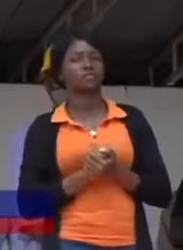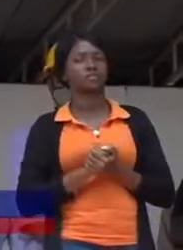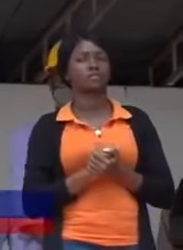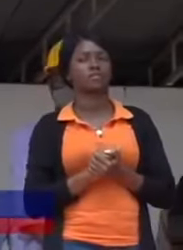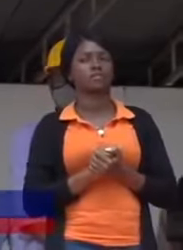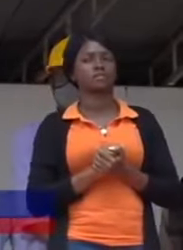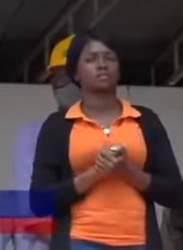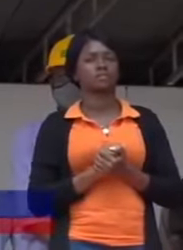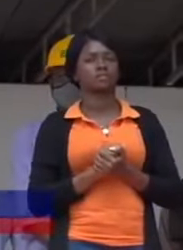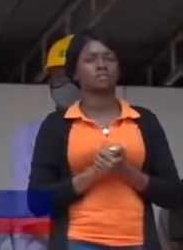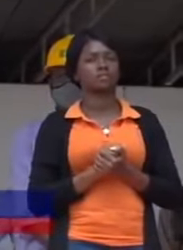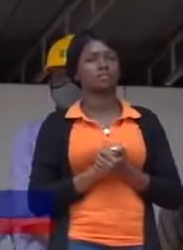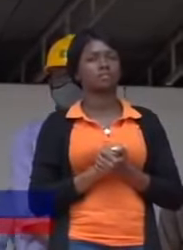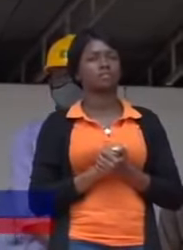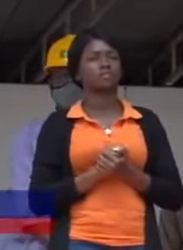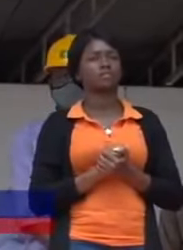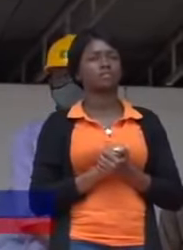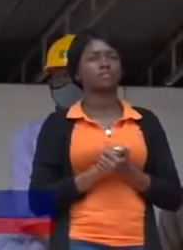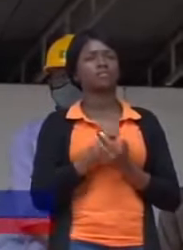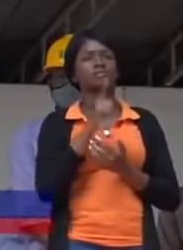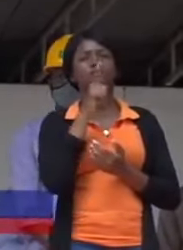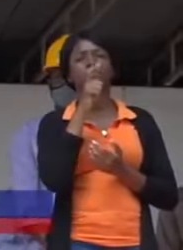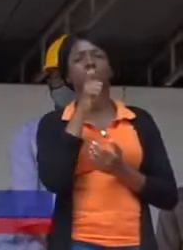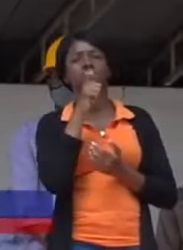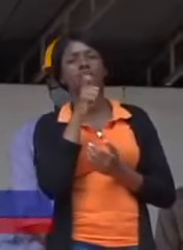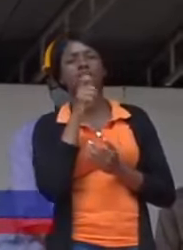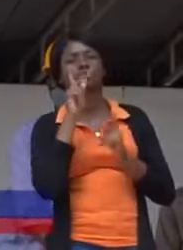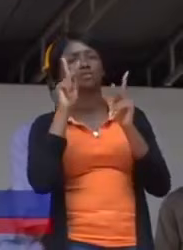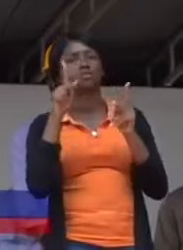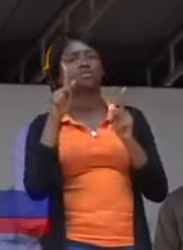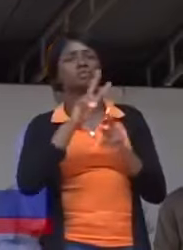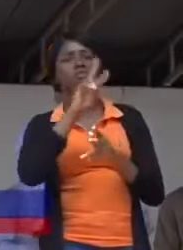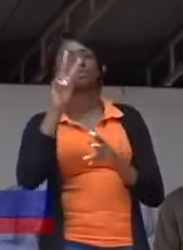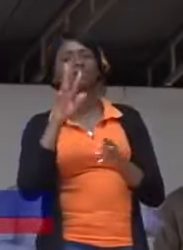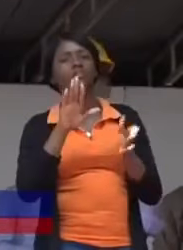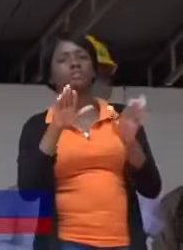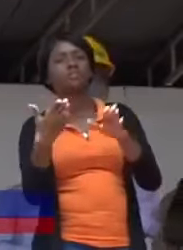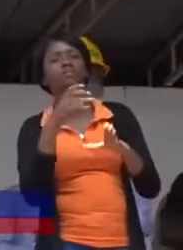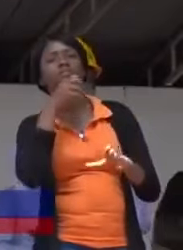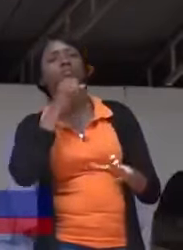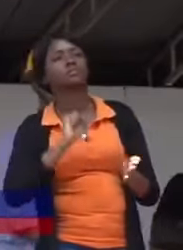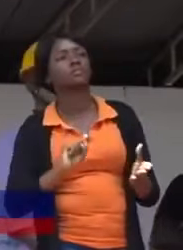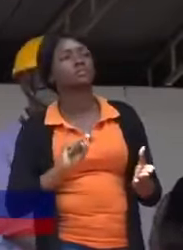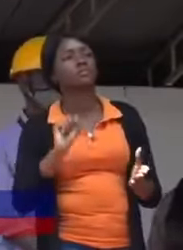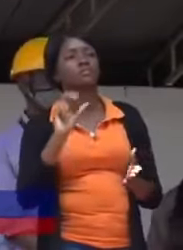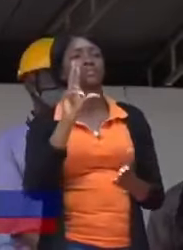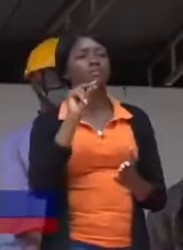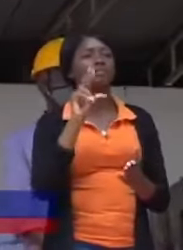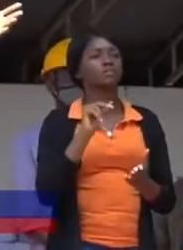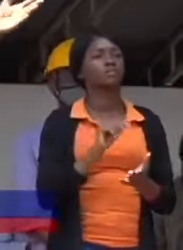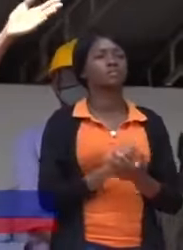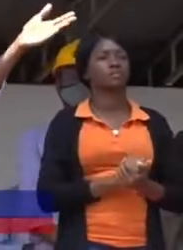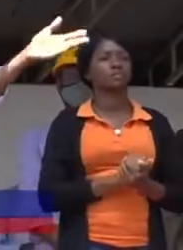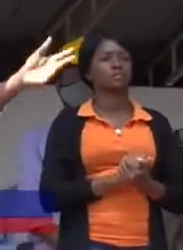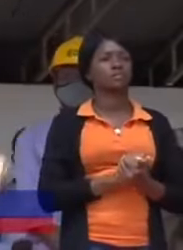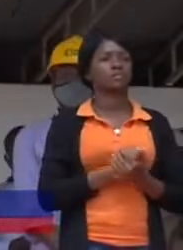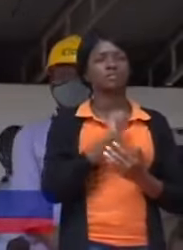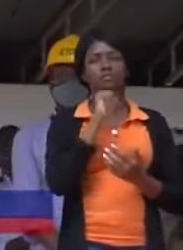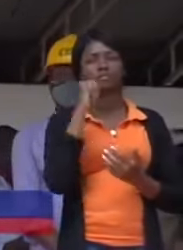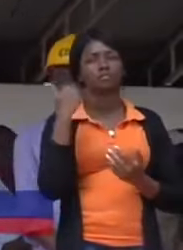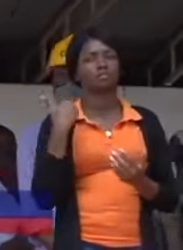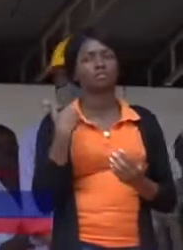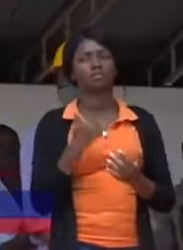coûte. Bon, j'aime. Bon, qui bandit nous, j'aime pas de mourir grand moun. Bon, mon bandit mourir grand moun. J'aime garçon. Si nous connions, j'aime comment le relè.